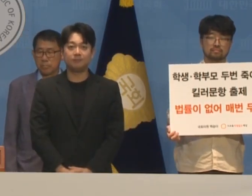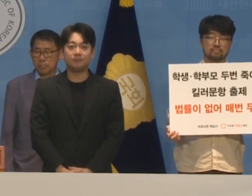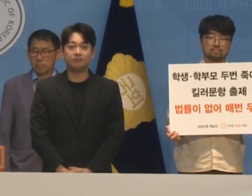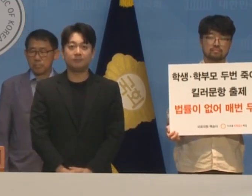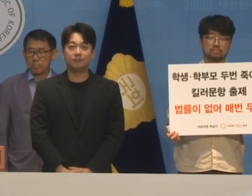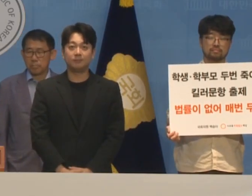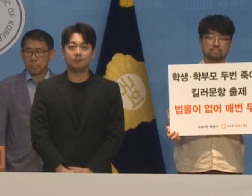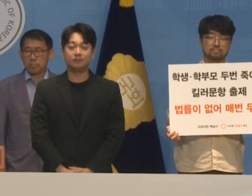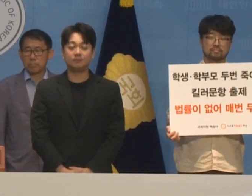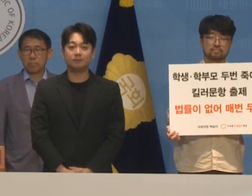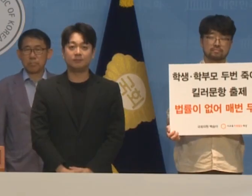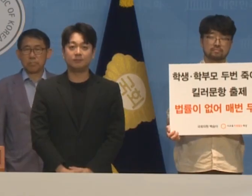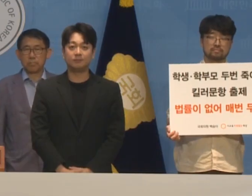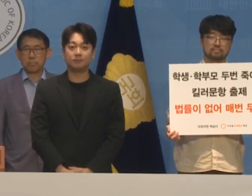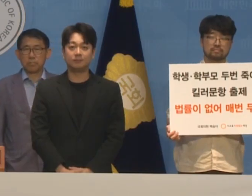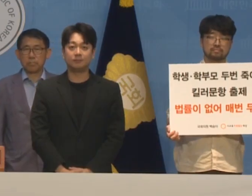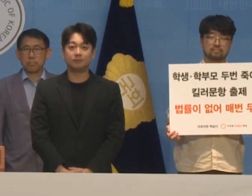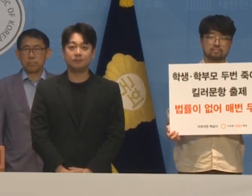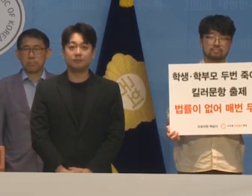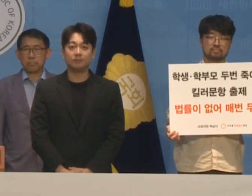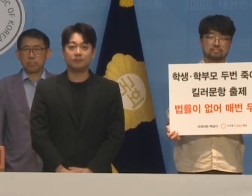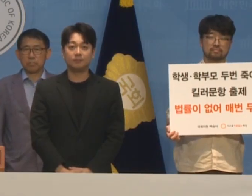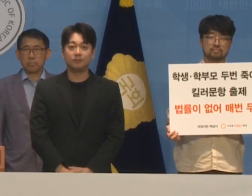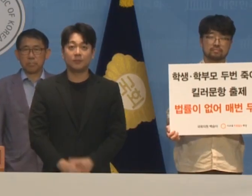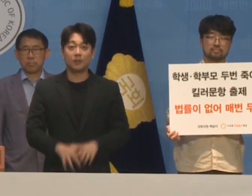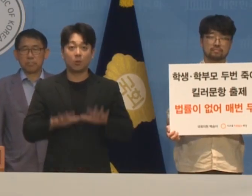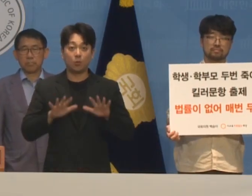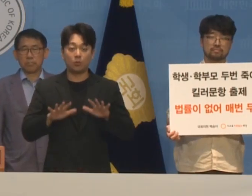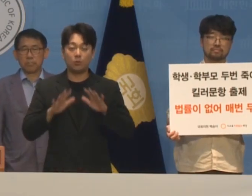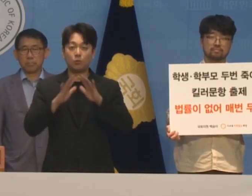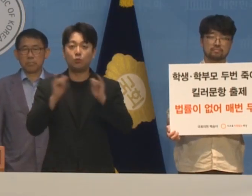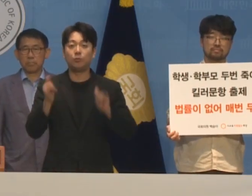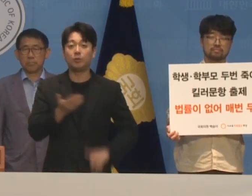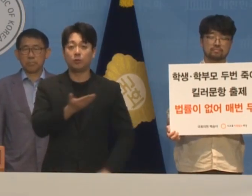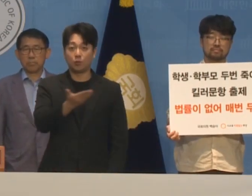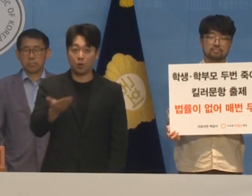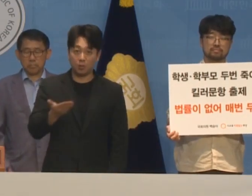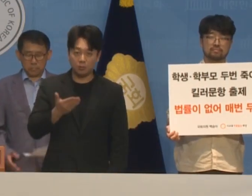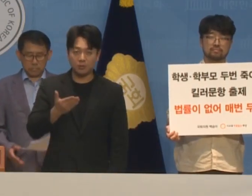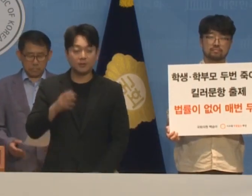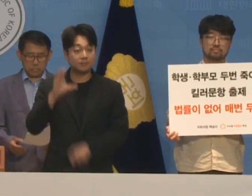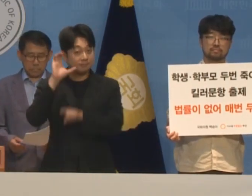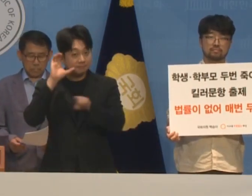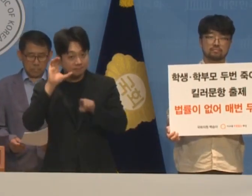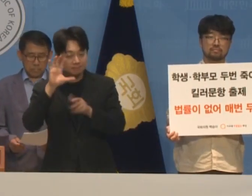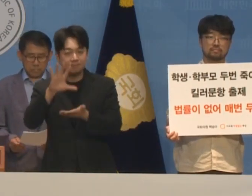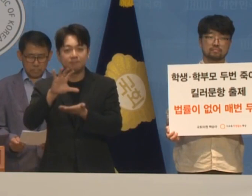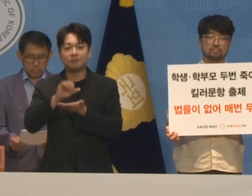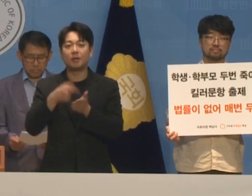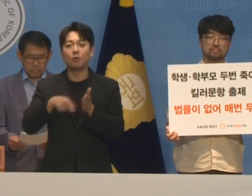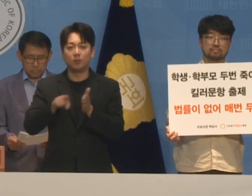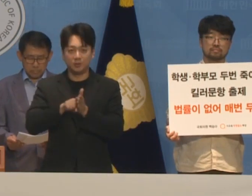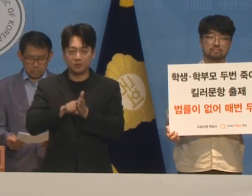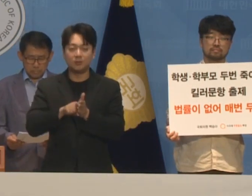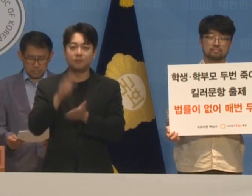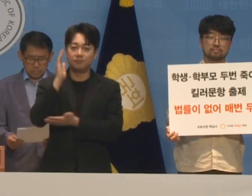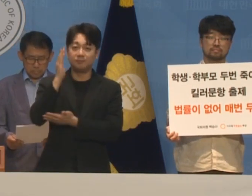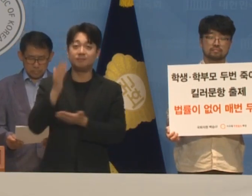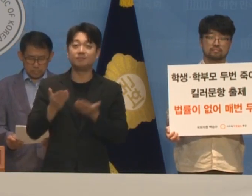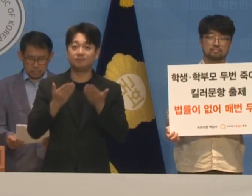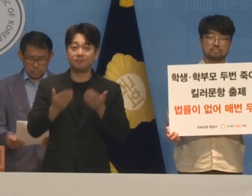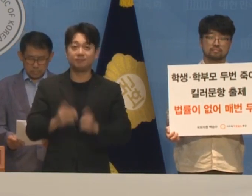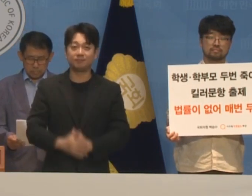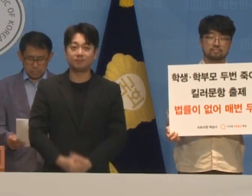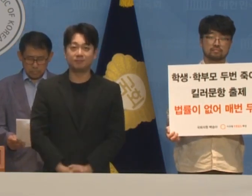네. 자, 저희는 오늘 국민 여러분의 목소리를 대변하고자 이 자리에 섰습니다. 우리